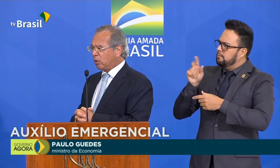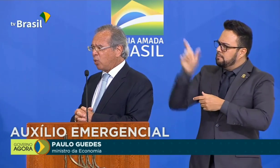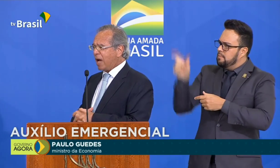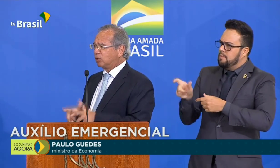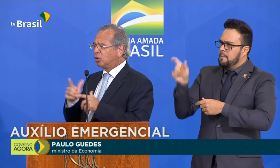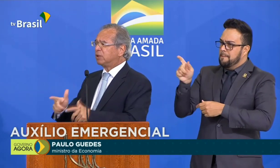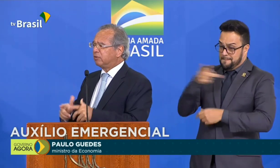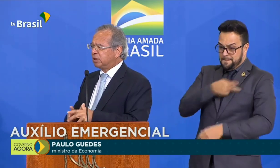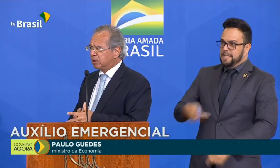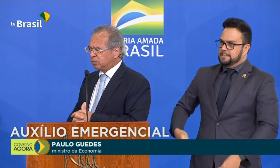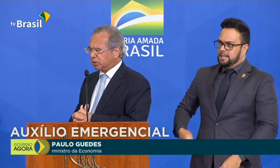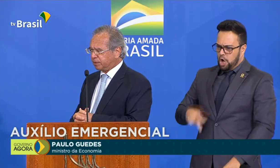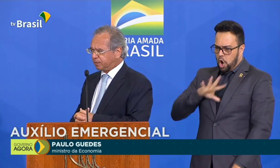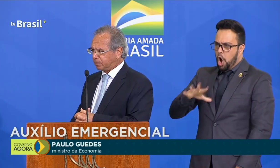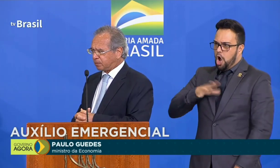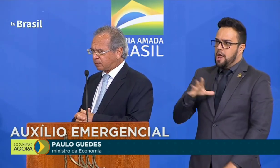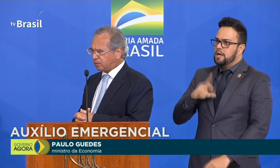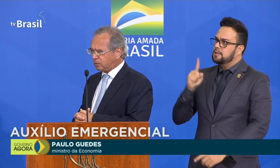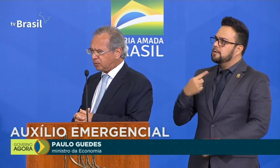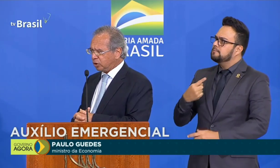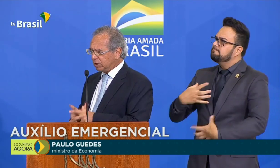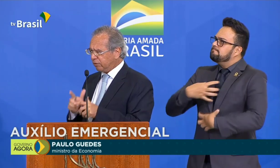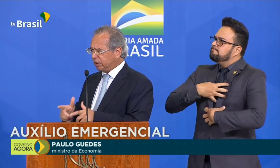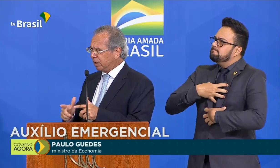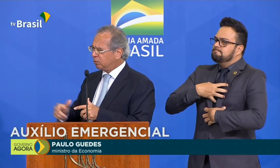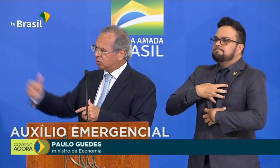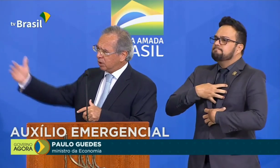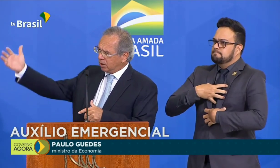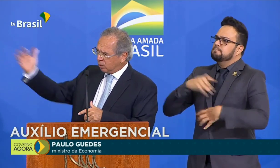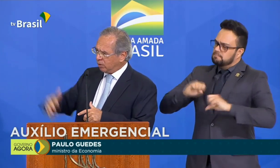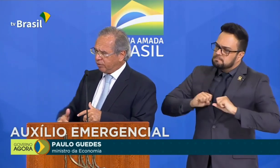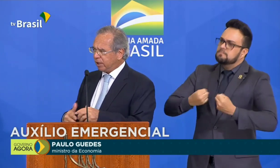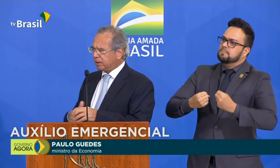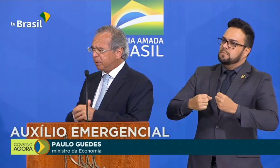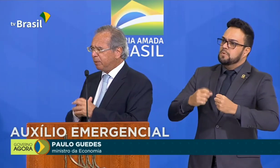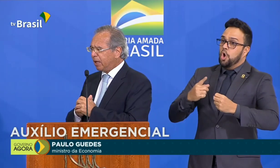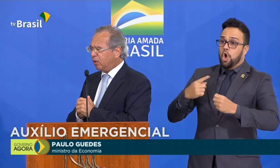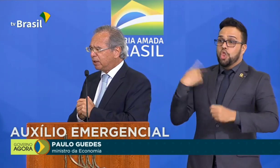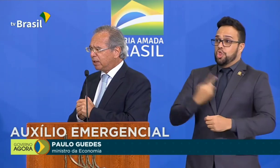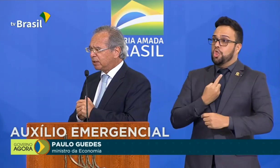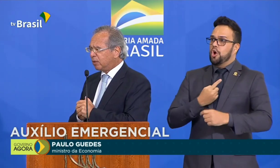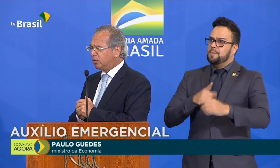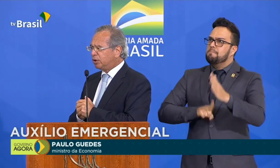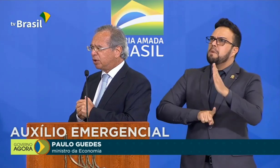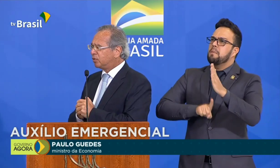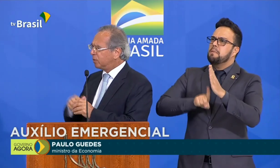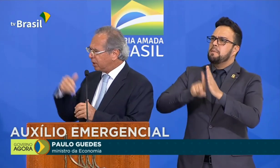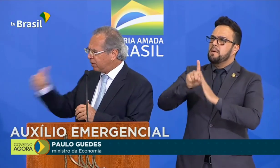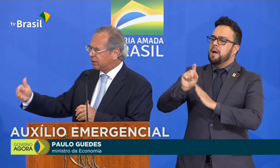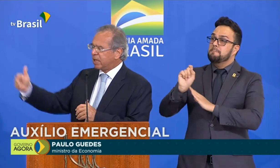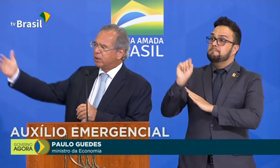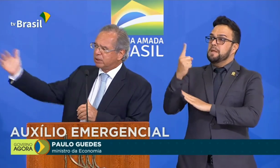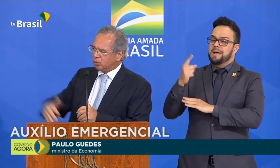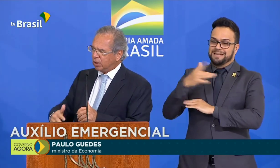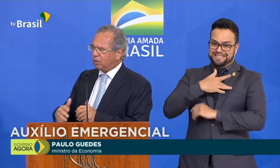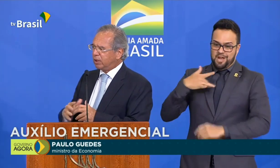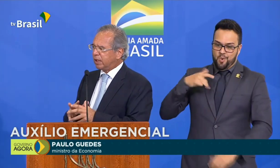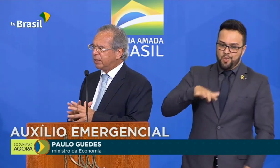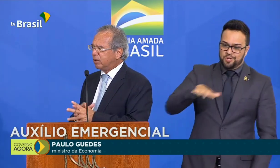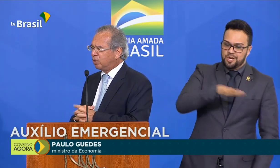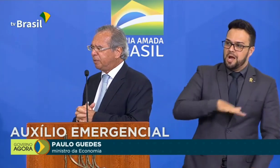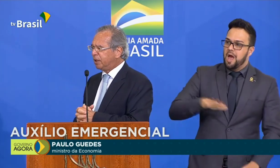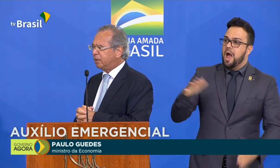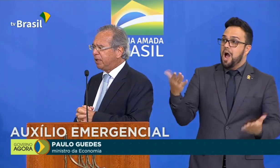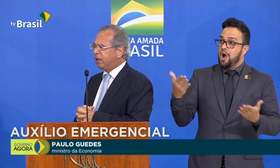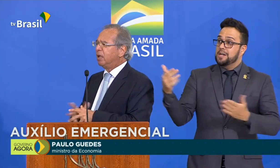e, quando acuados, nós avançamos. Nós avançamos quando veio essa primeira onda da saúde, e nós vamos avançar com a segunda onda,